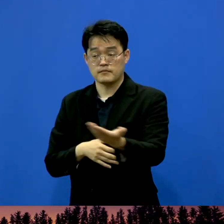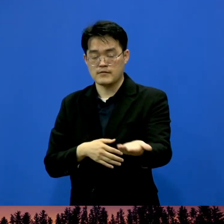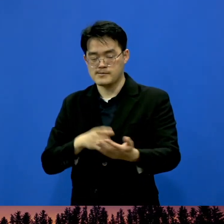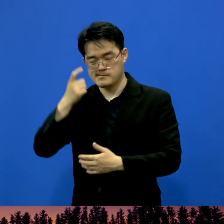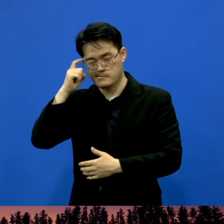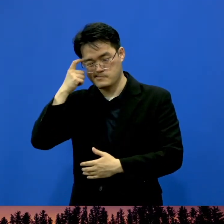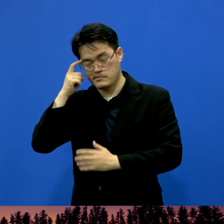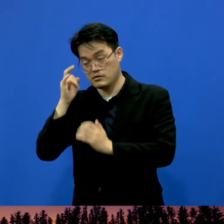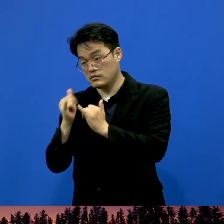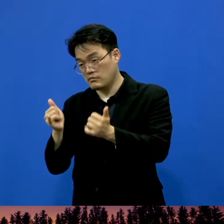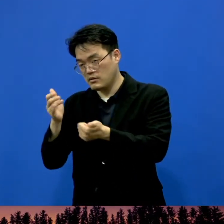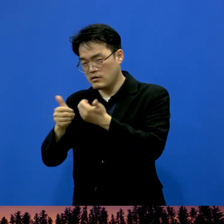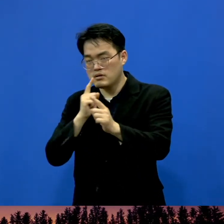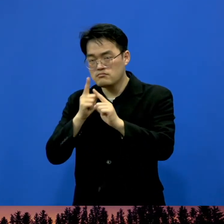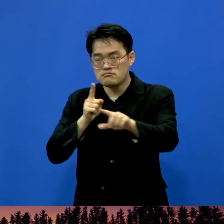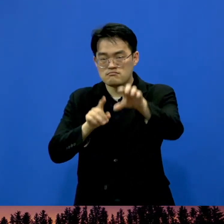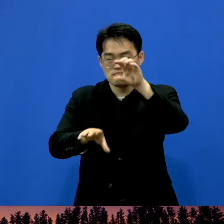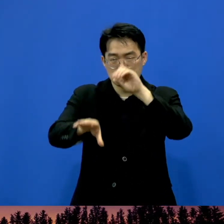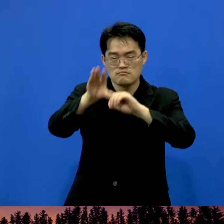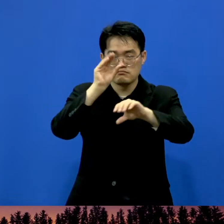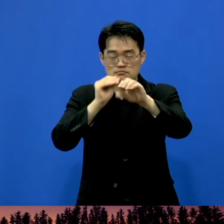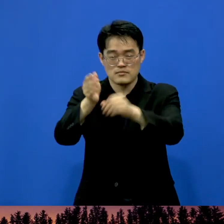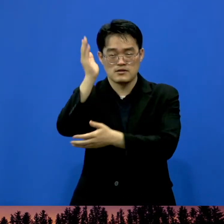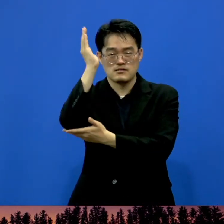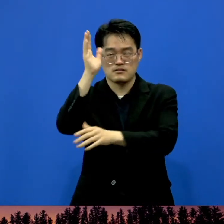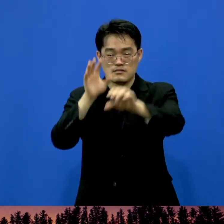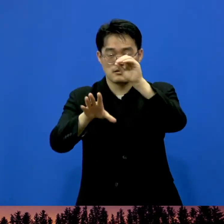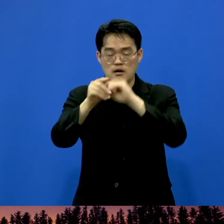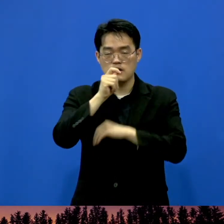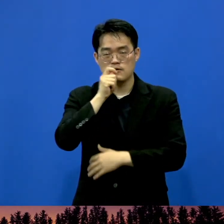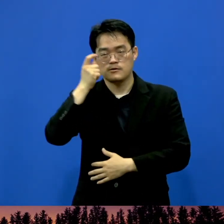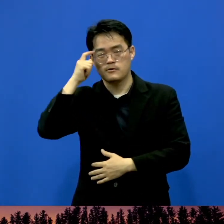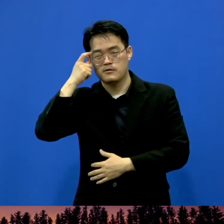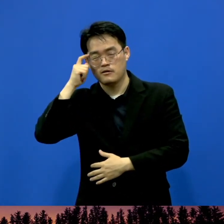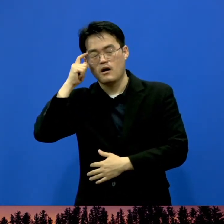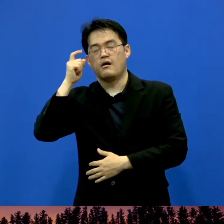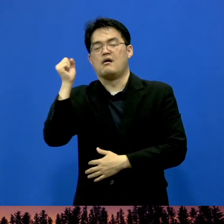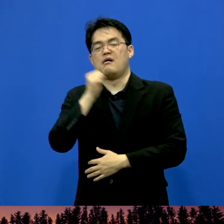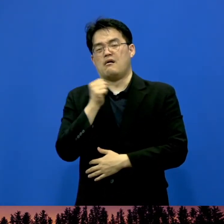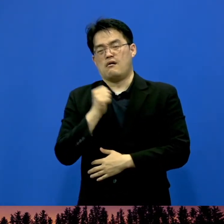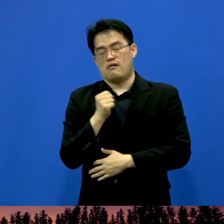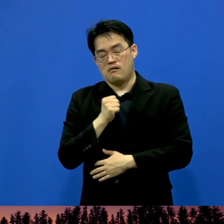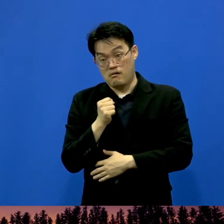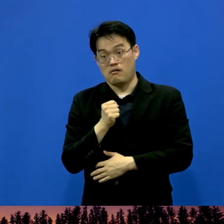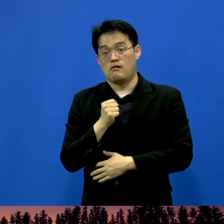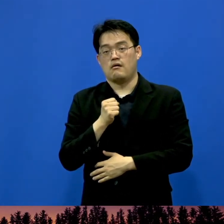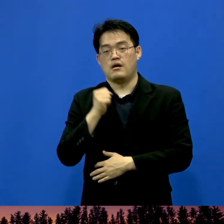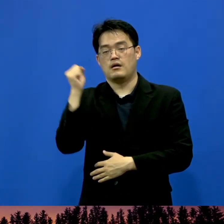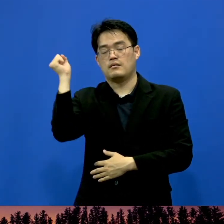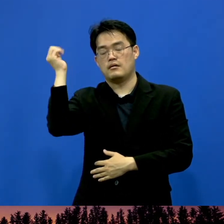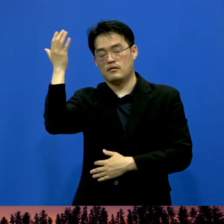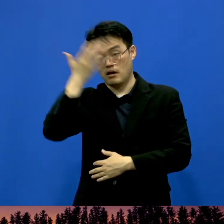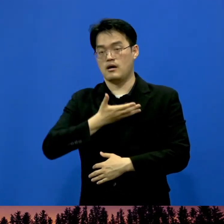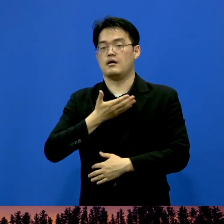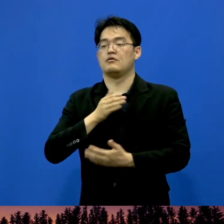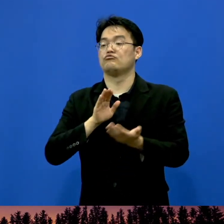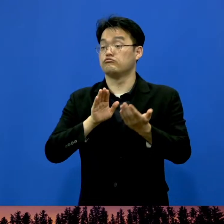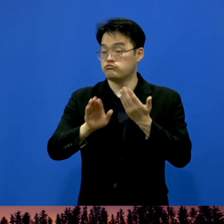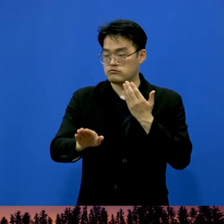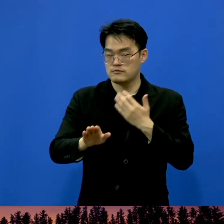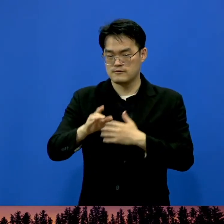들을 때도 성경을 묵상할 때도 나오는 거죠. 거기에서 오는 거죠. 그러다가 뭔가 딱 부딪히면 그 생각에 불이 막